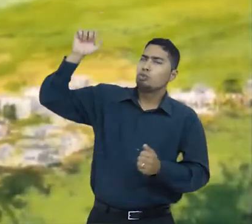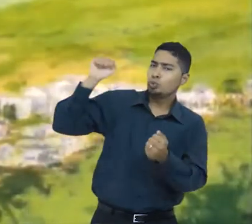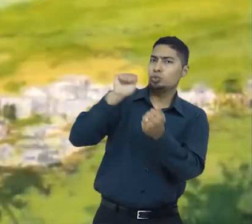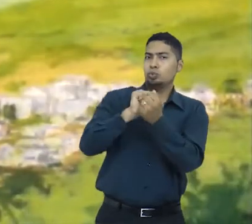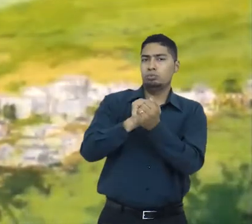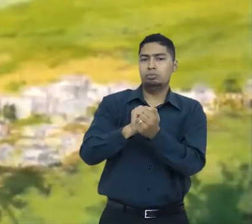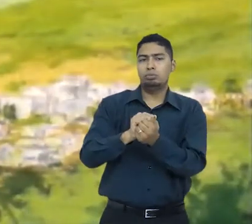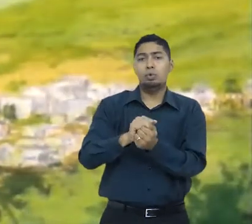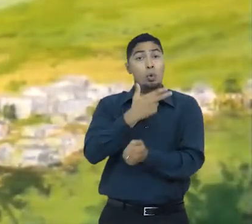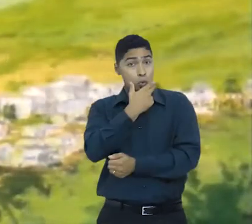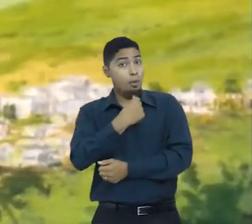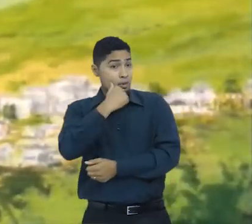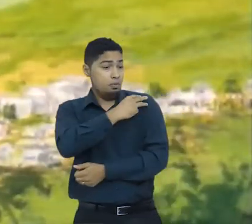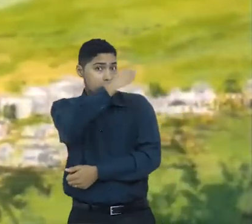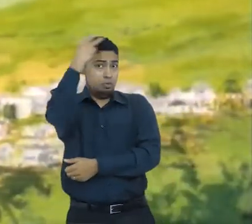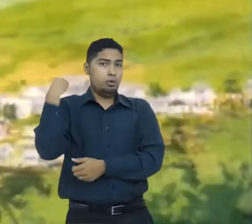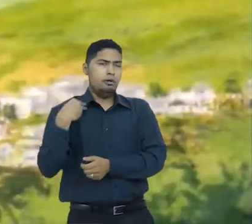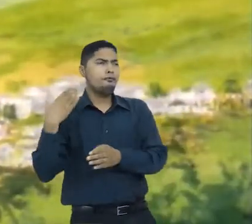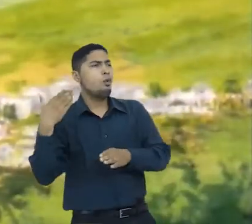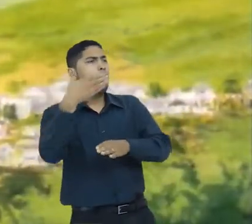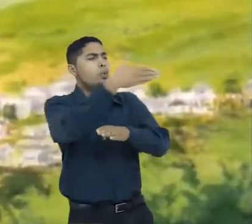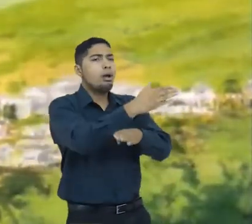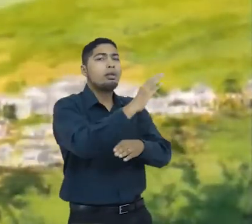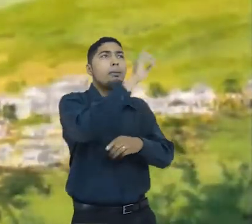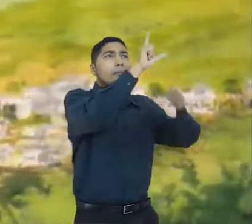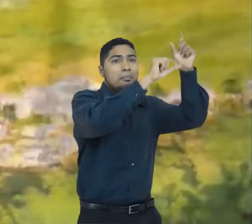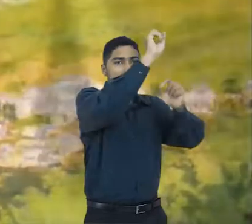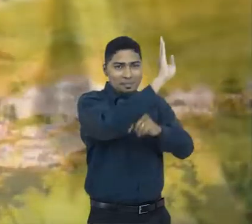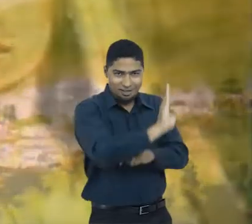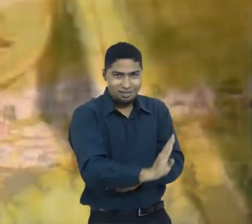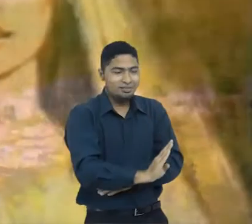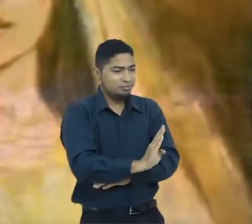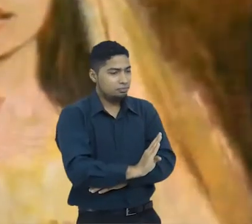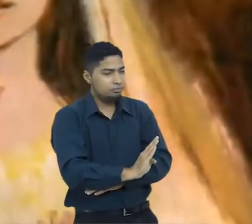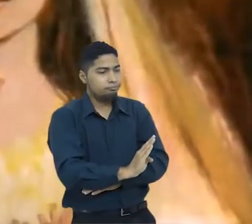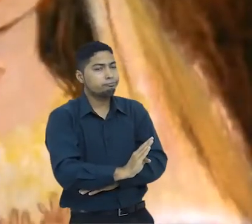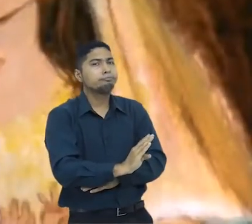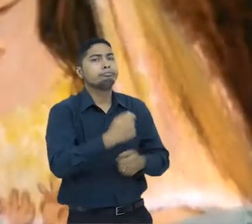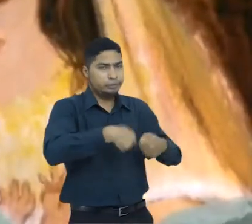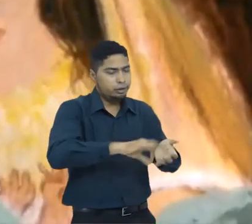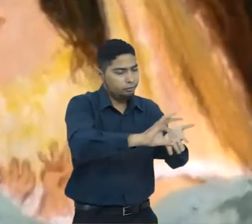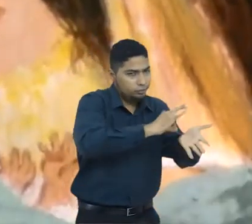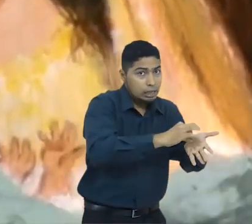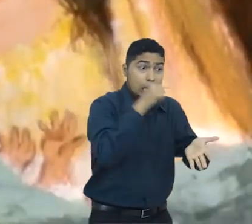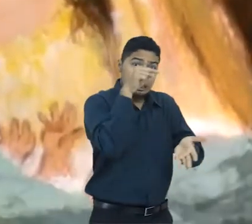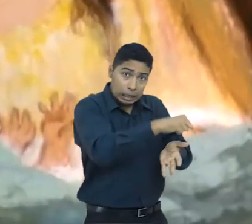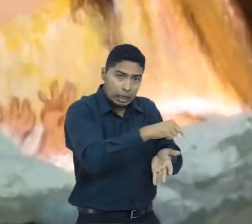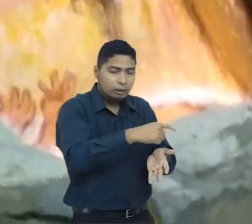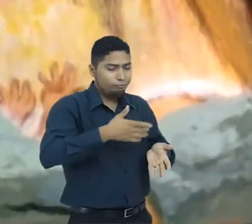e Maria precisaram ir a Belém para se recensear e pagar os impostos. Enquanto estavam lá, Maria deu à luz